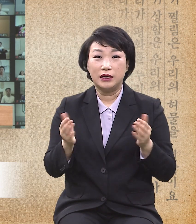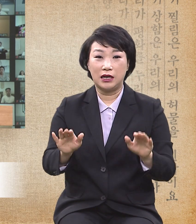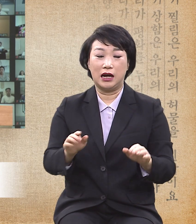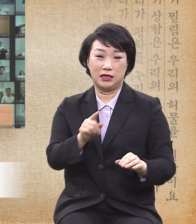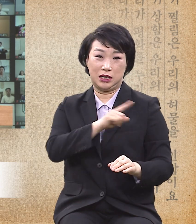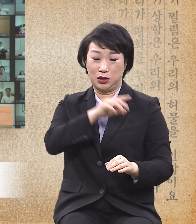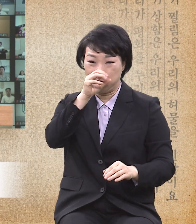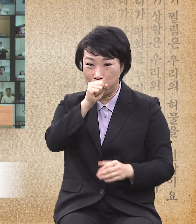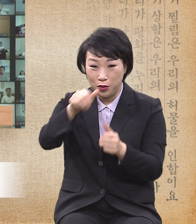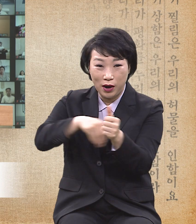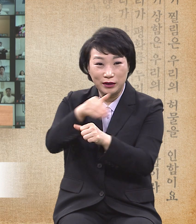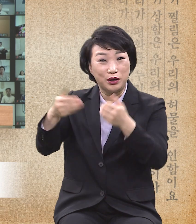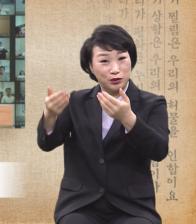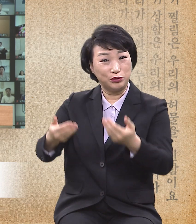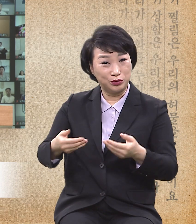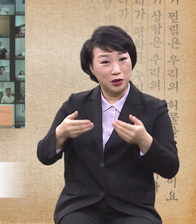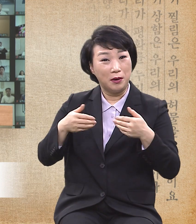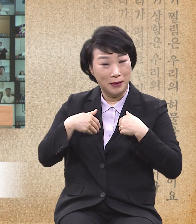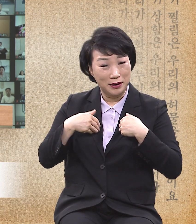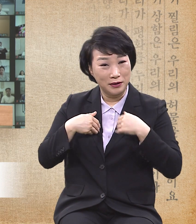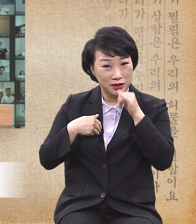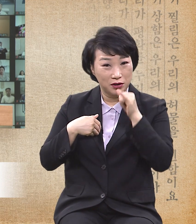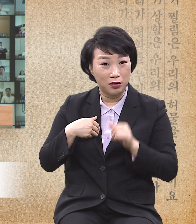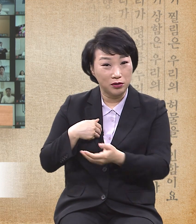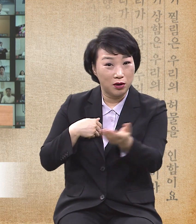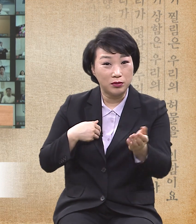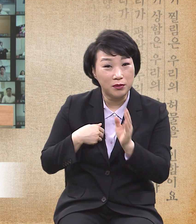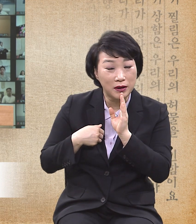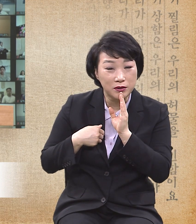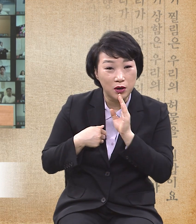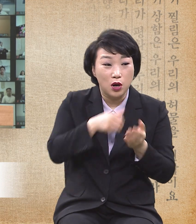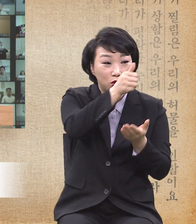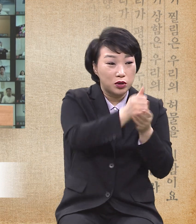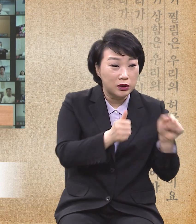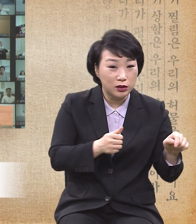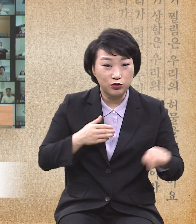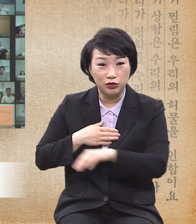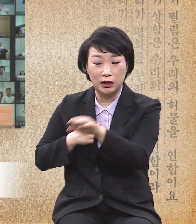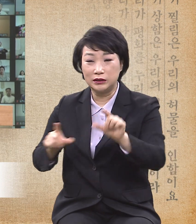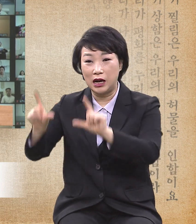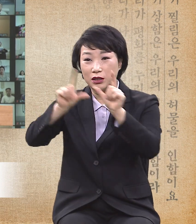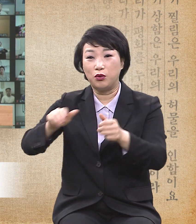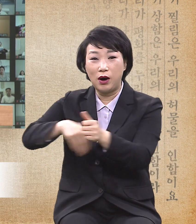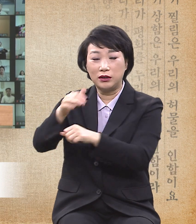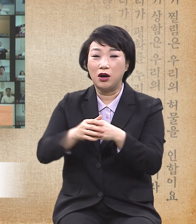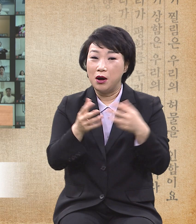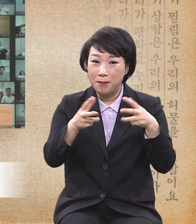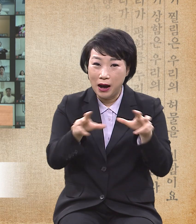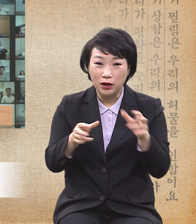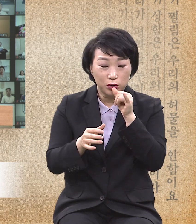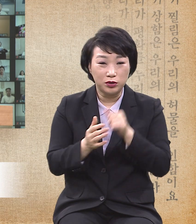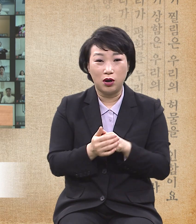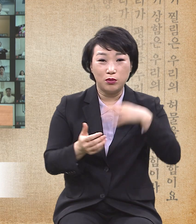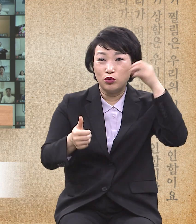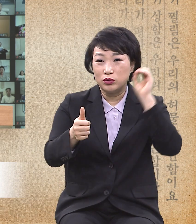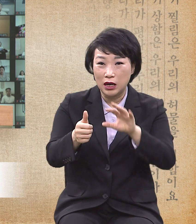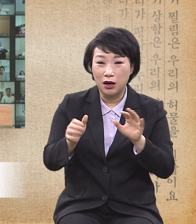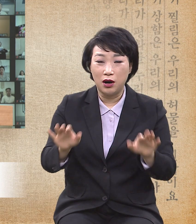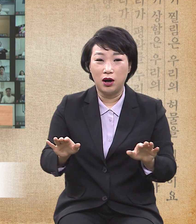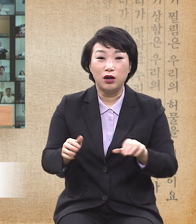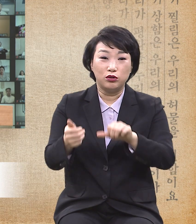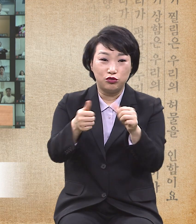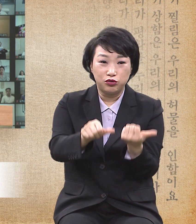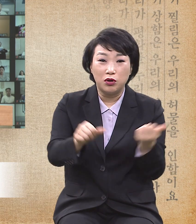가장 좋은 환경을 만들어야 되는데, 죄는 이 환경을 파괴하는 것이요, 무시하는 것이요,